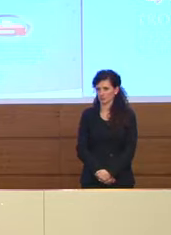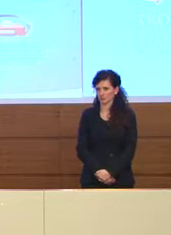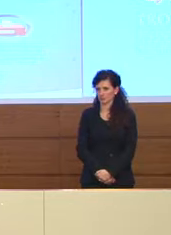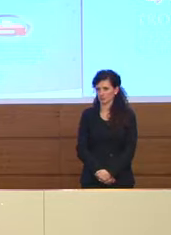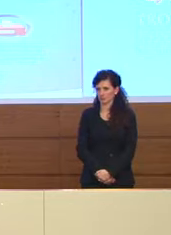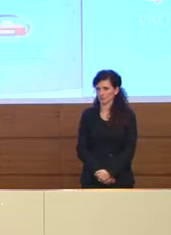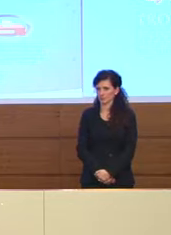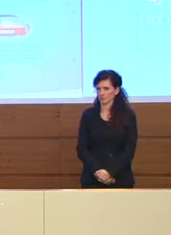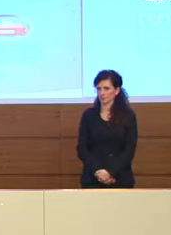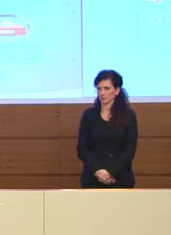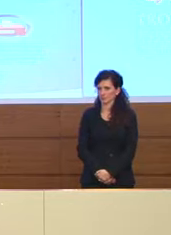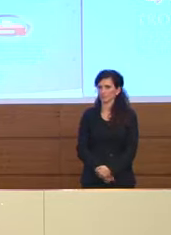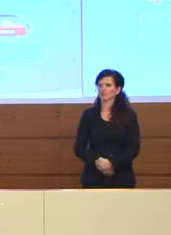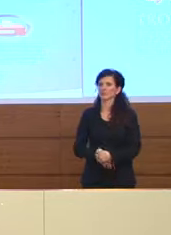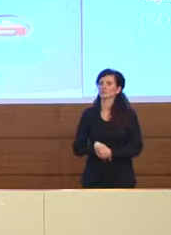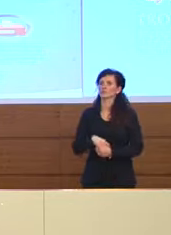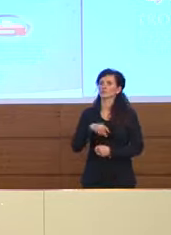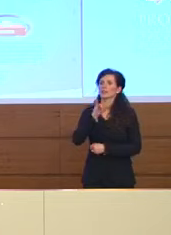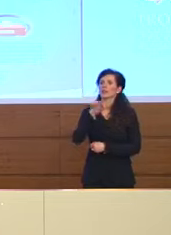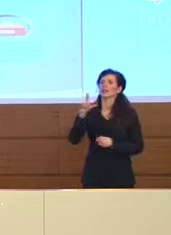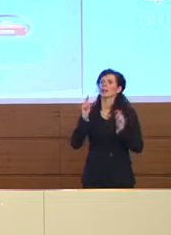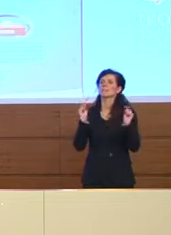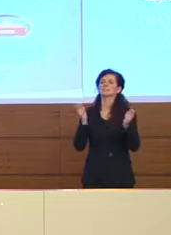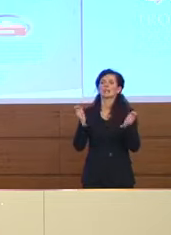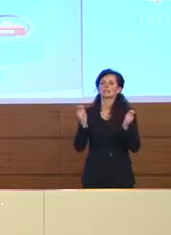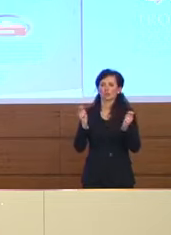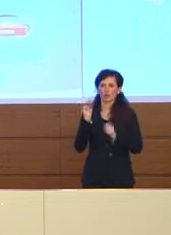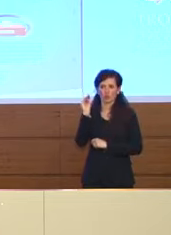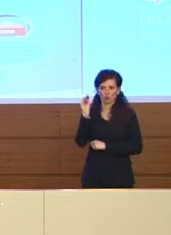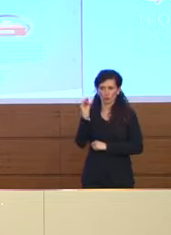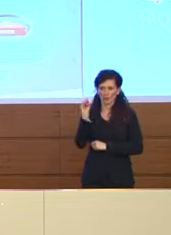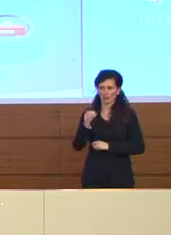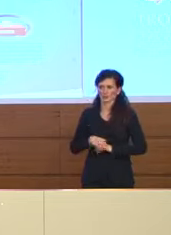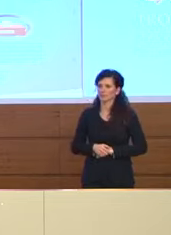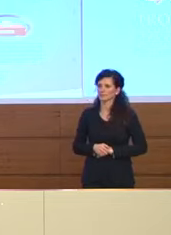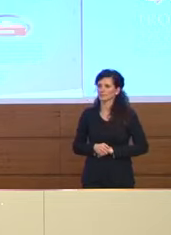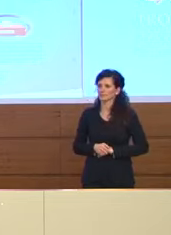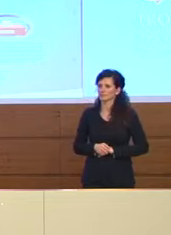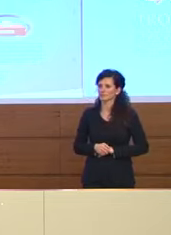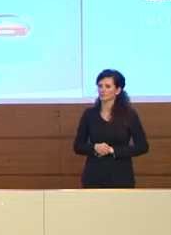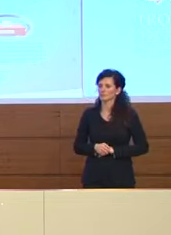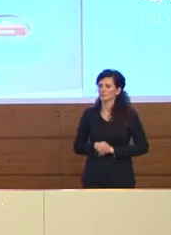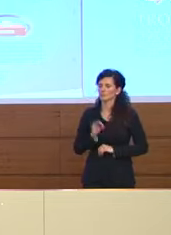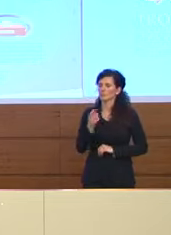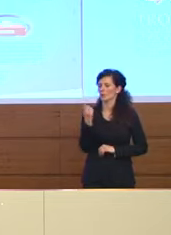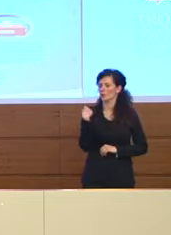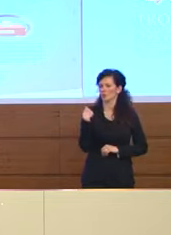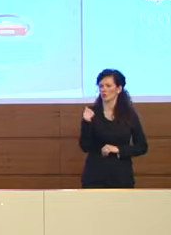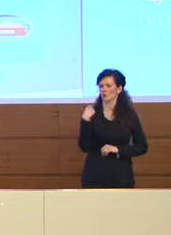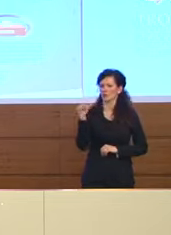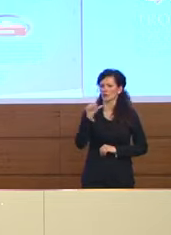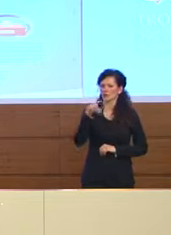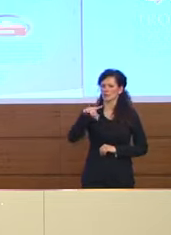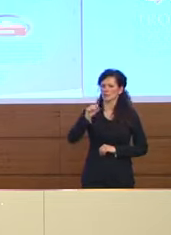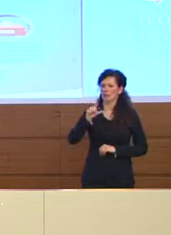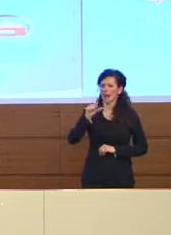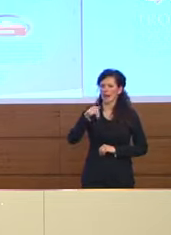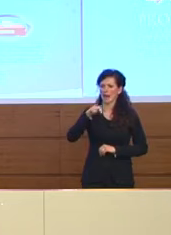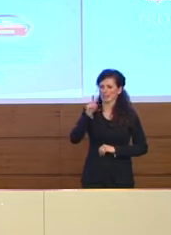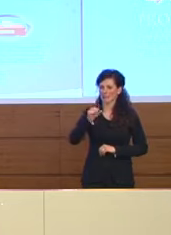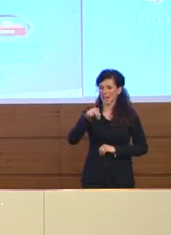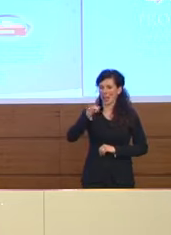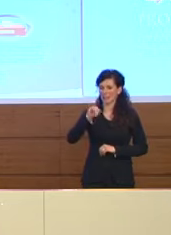sono mauro evangelisti messaggero e io parto dall'ultima notizia dell'altro giorno dello spallanzani dello spallanzani del sistema sanitario